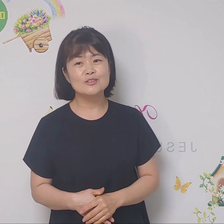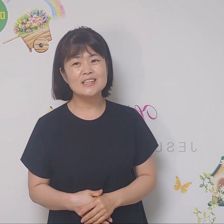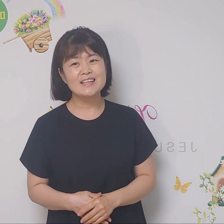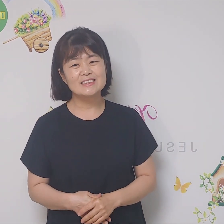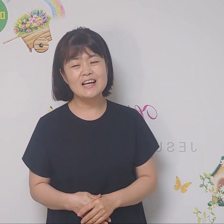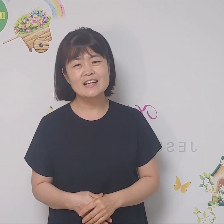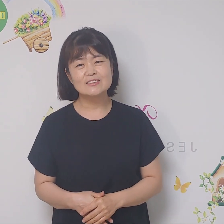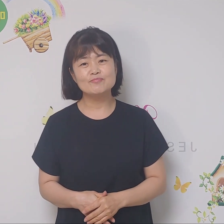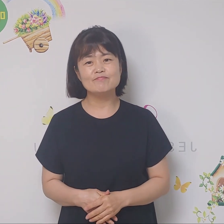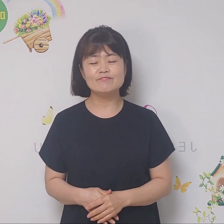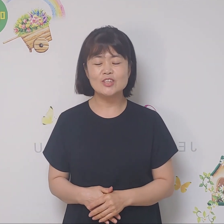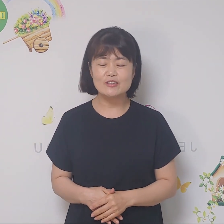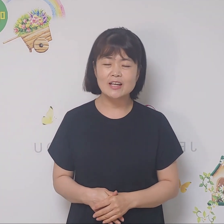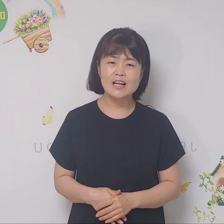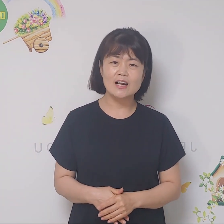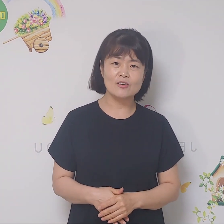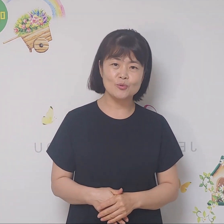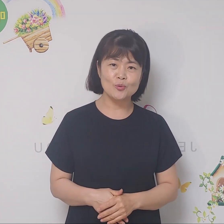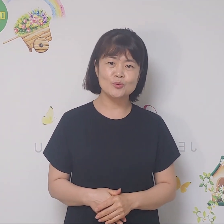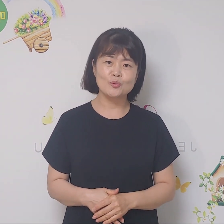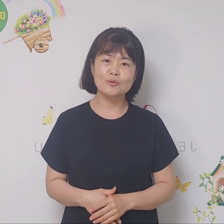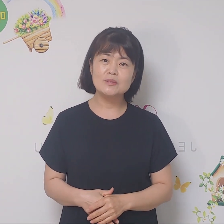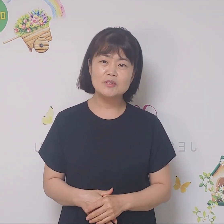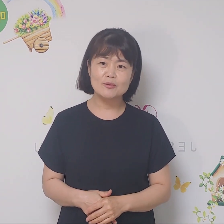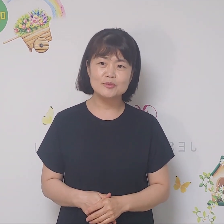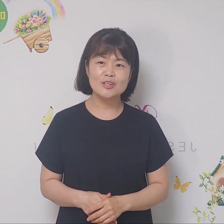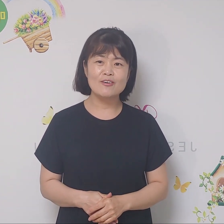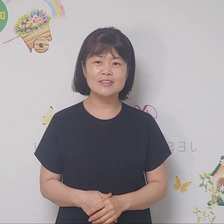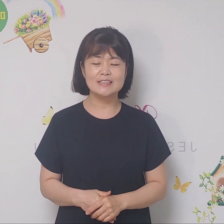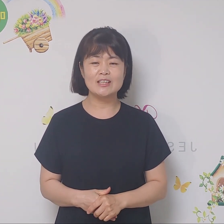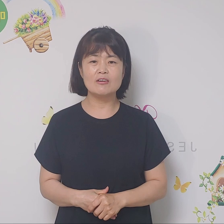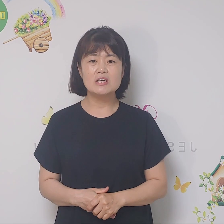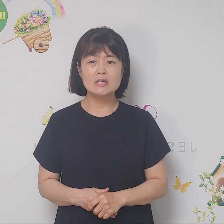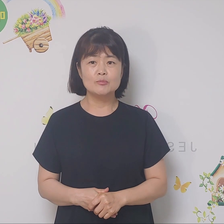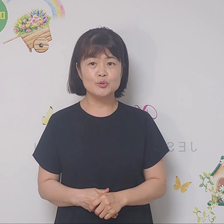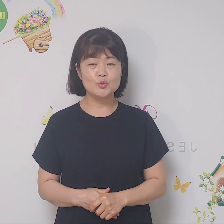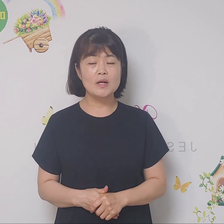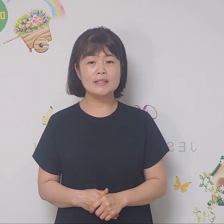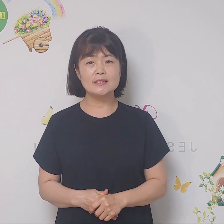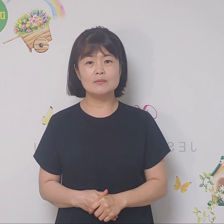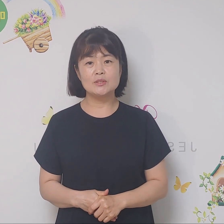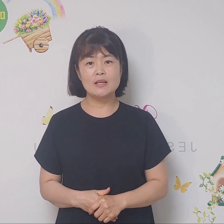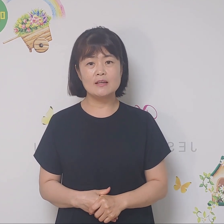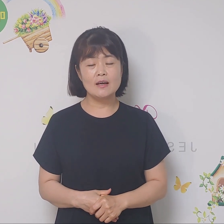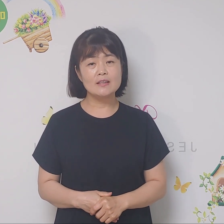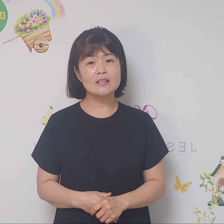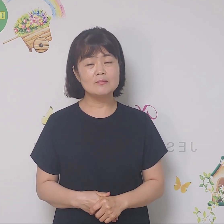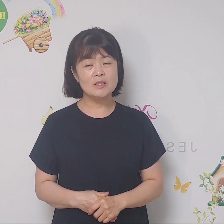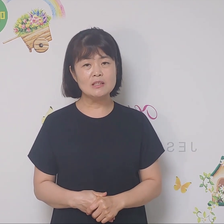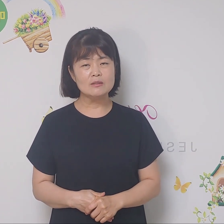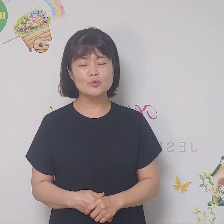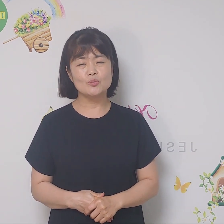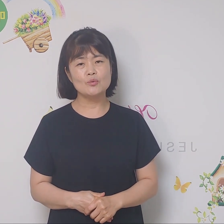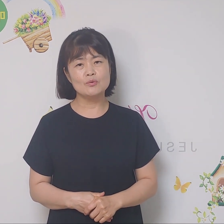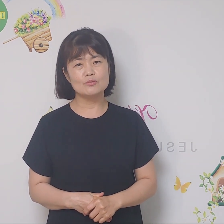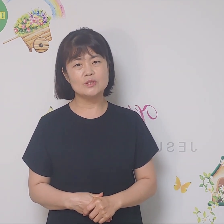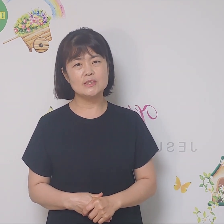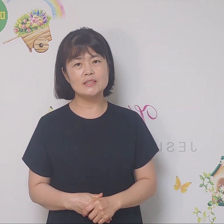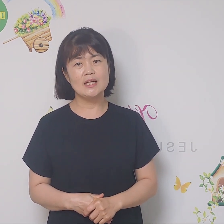우린 항상 연약하고 또 힘겹죠. 그래서 부족하기 때문에 하나님이 또 우리는